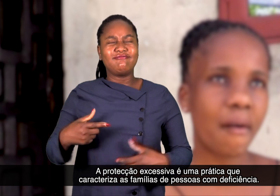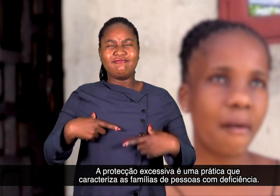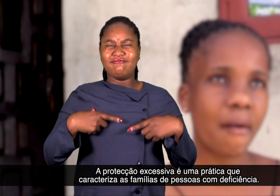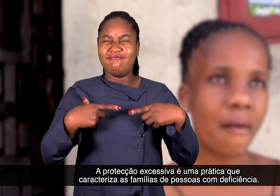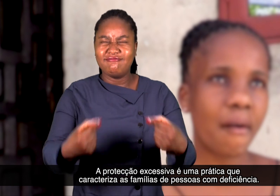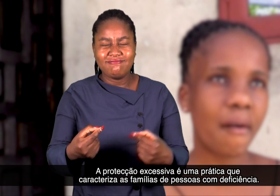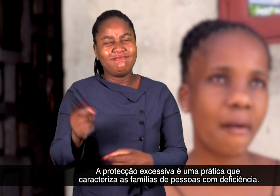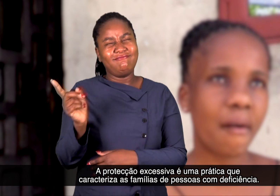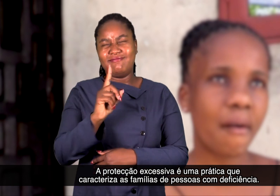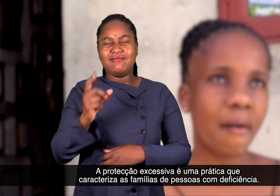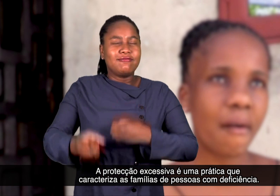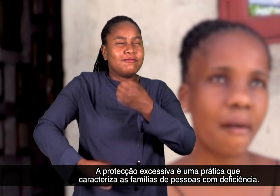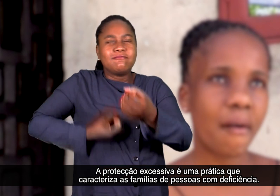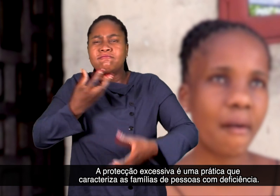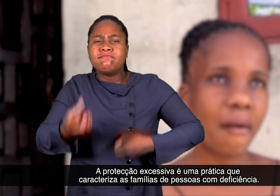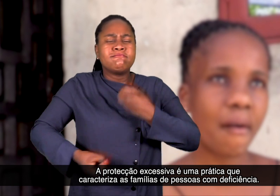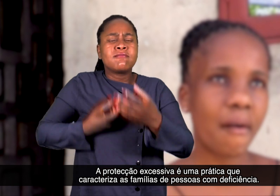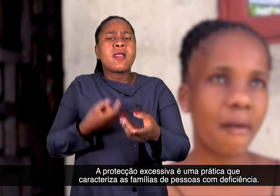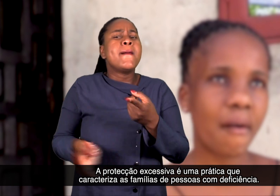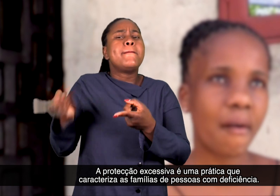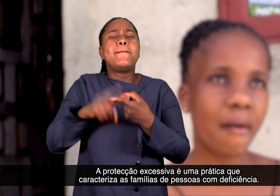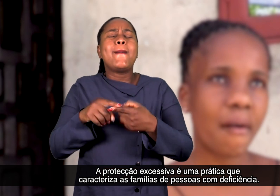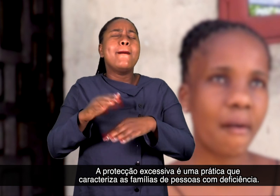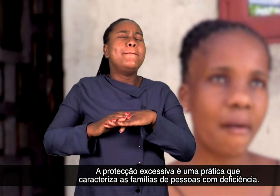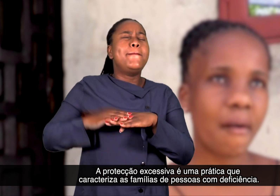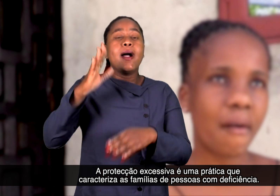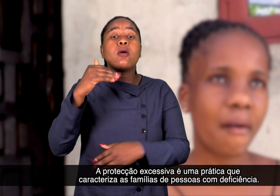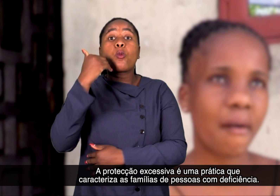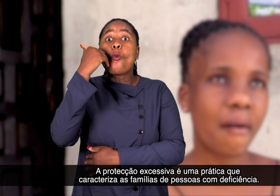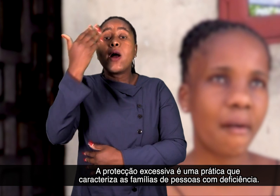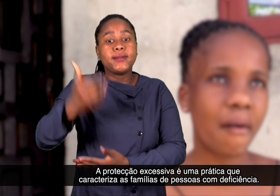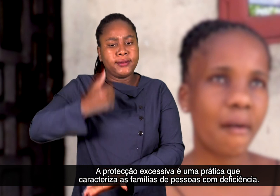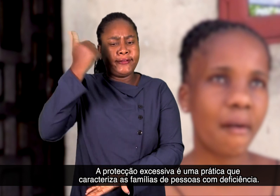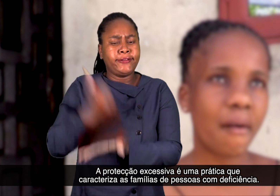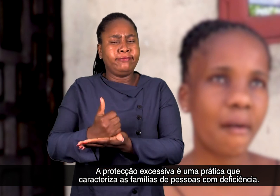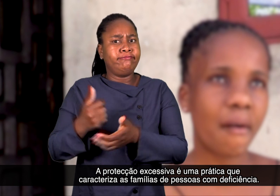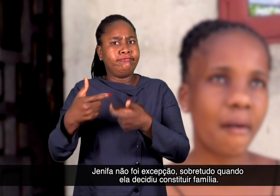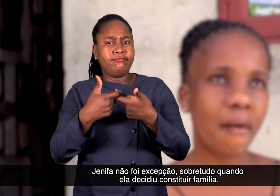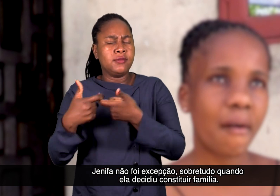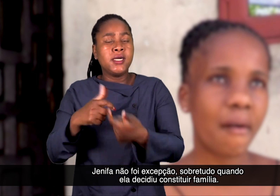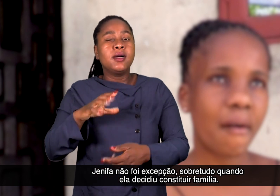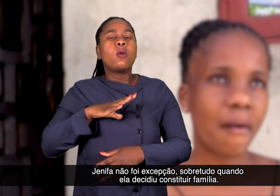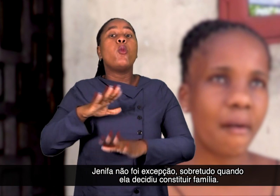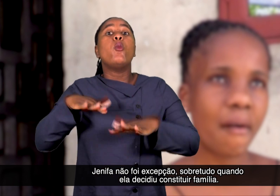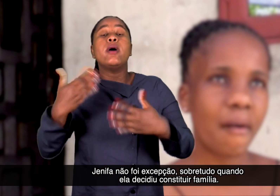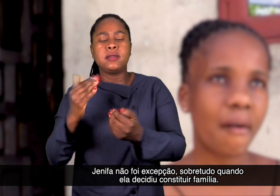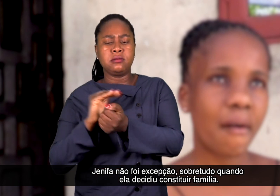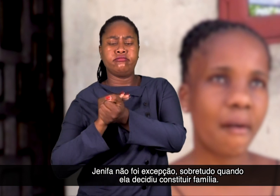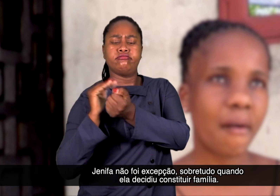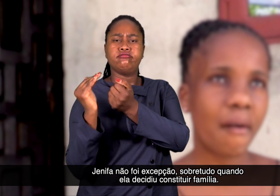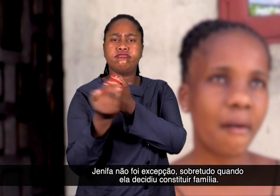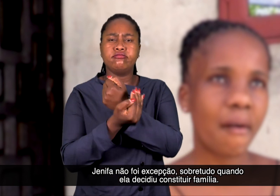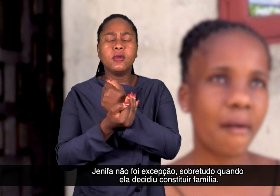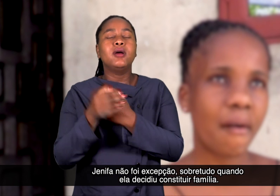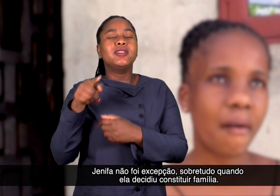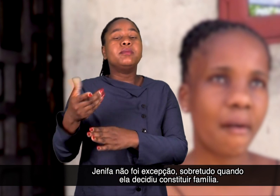a proteção excessiva é uma prática que caracteriza as famílias de pessoas com deficiência. Jenifa não foi